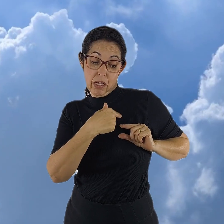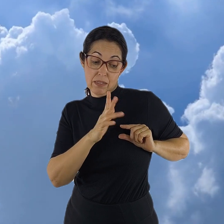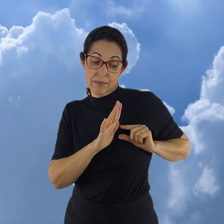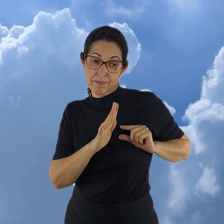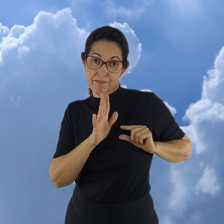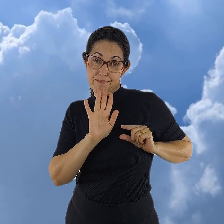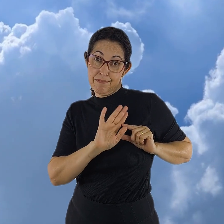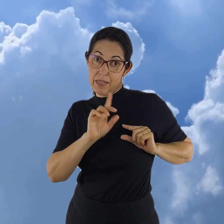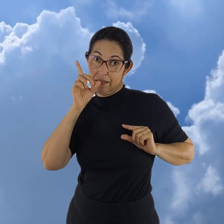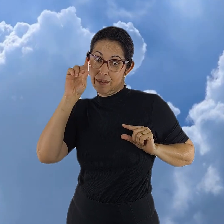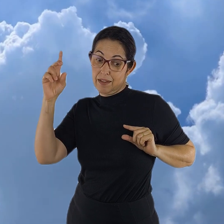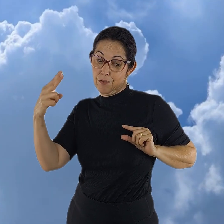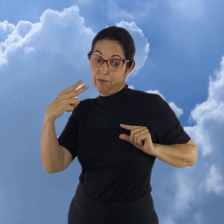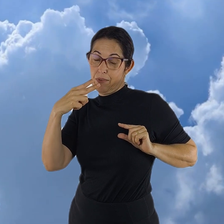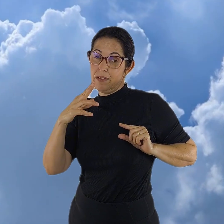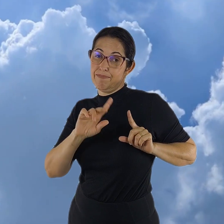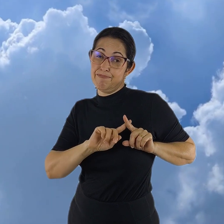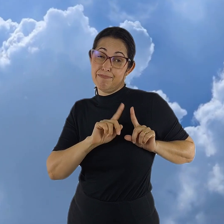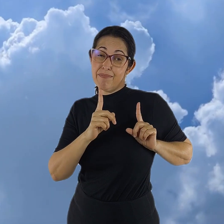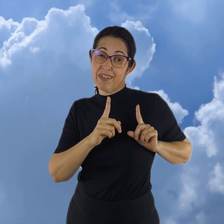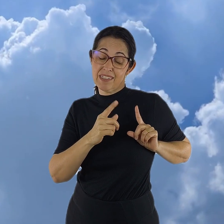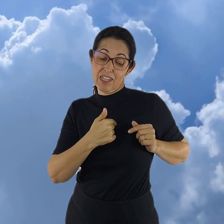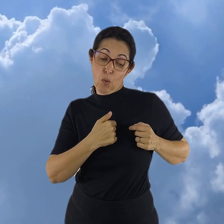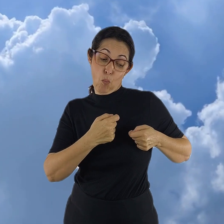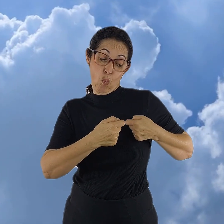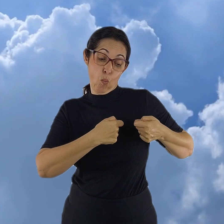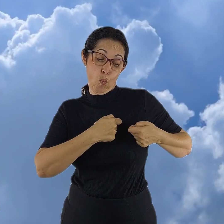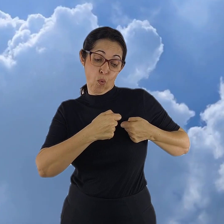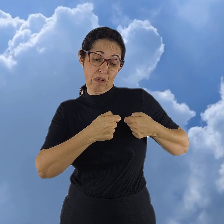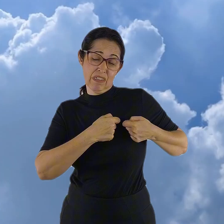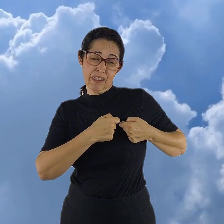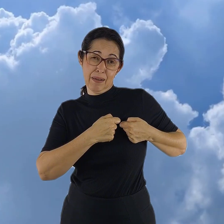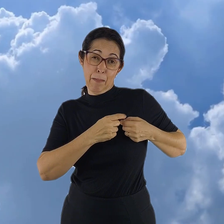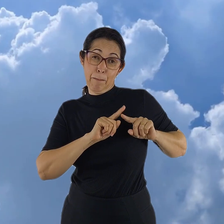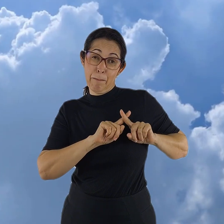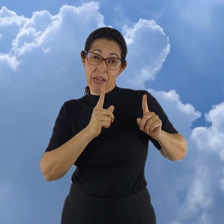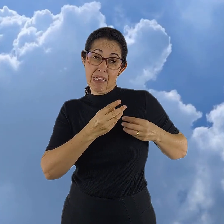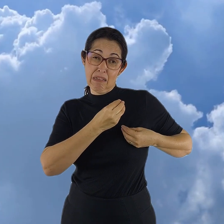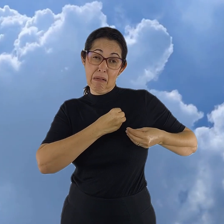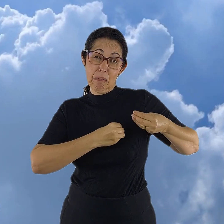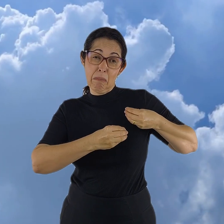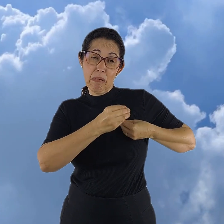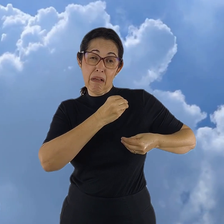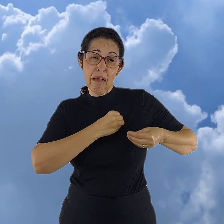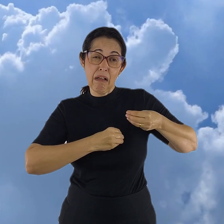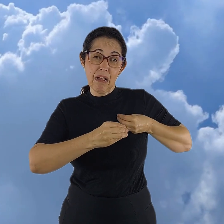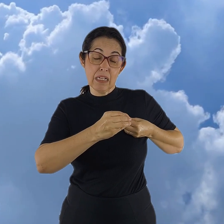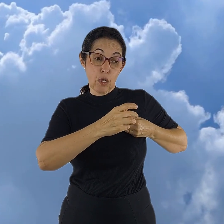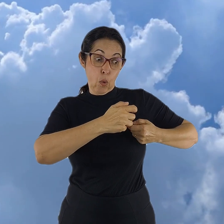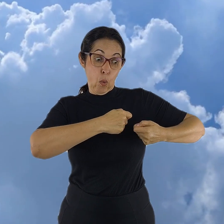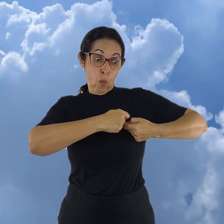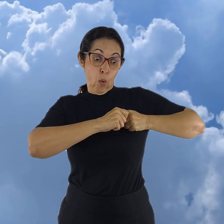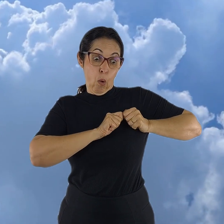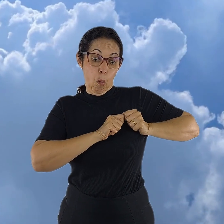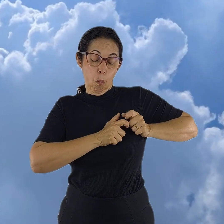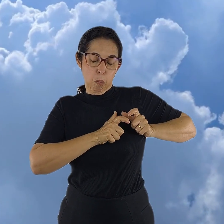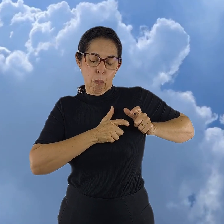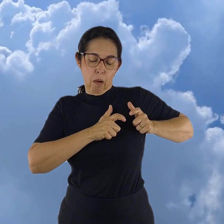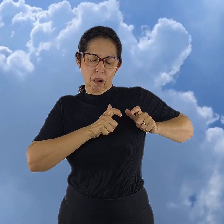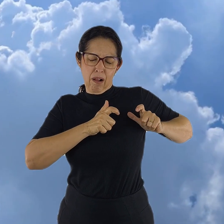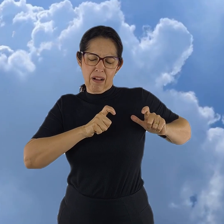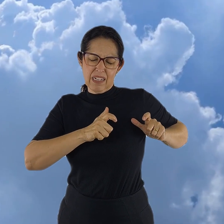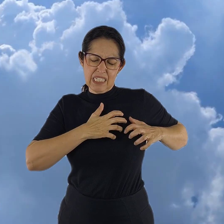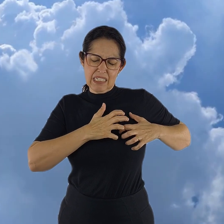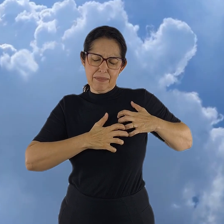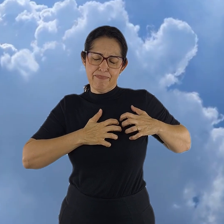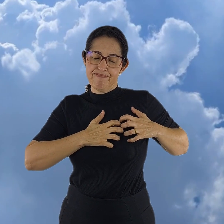sabe, ninguém vai saber. Eu vou administrar, mas o abismo chama outro abismo, porque a carne e o inferno são insaciáveis.